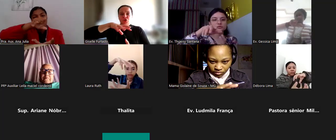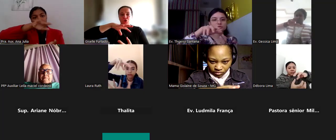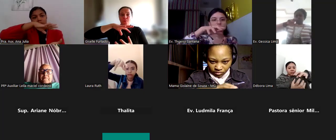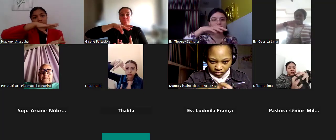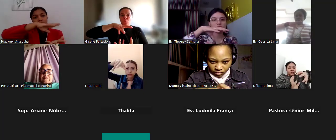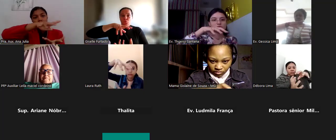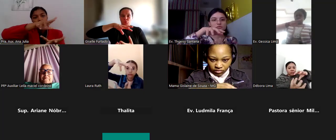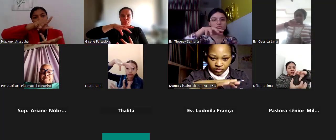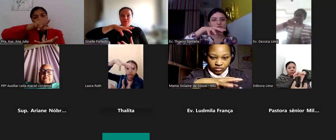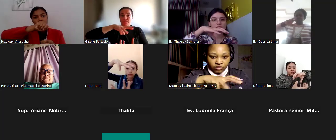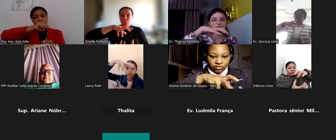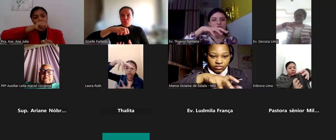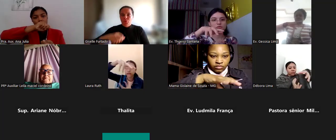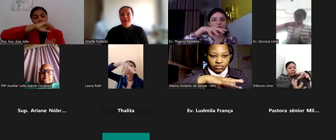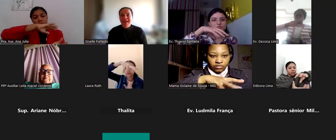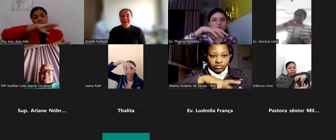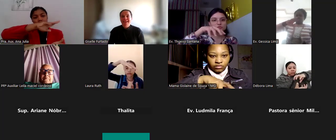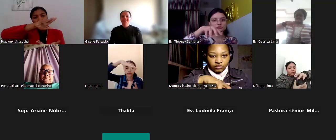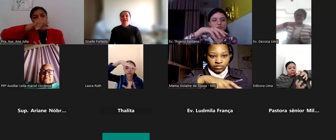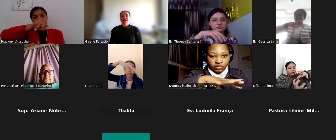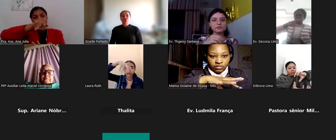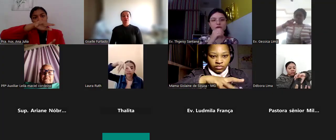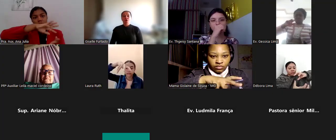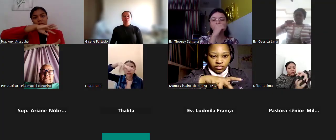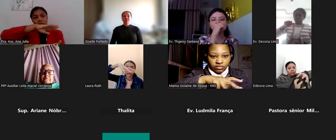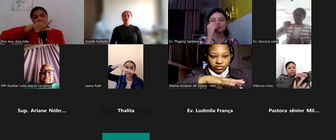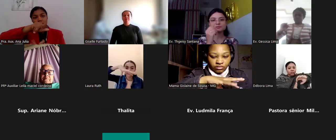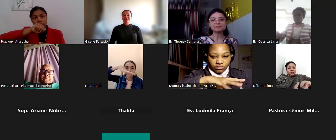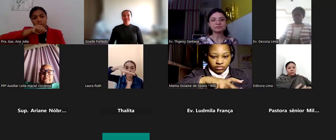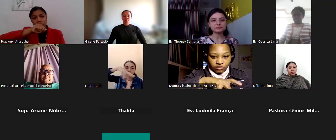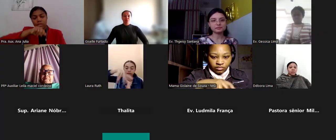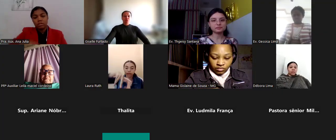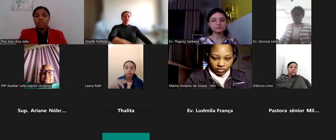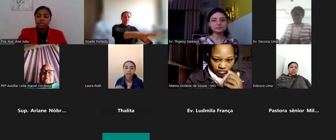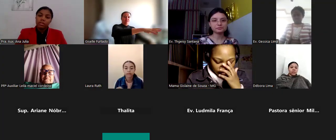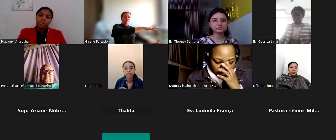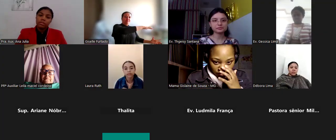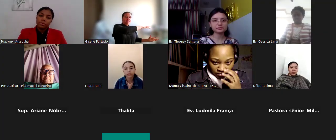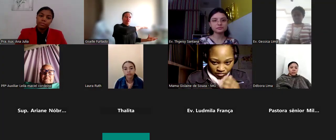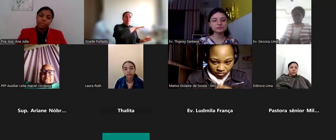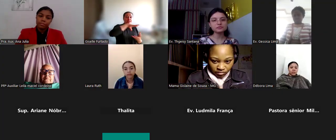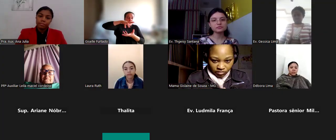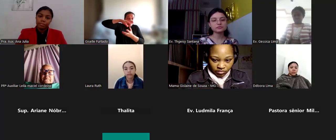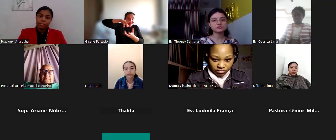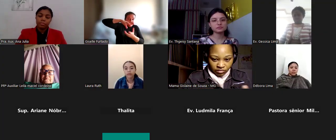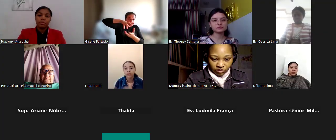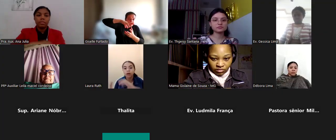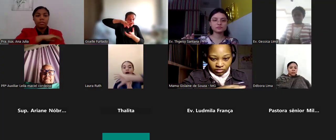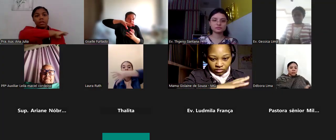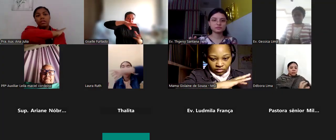frente. Mundo. Isso é mundo. Internacional é um sinal mais amplo. Você vai fazer o mesmo movimento da mãozinha, só